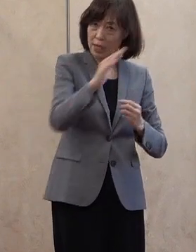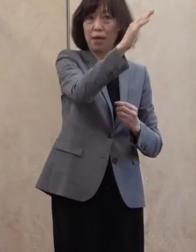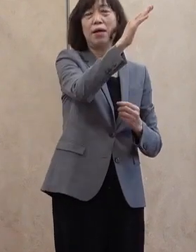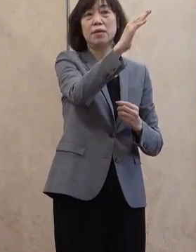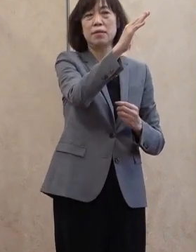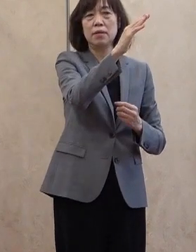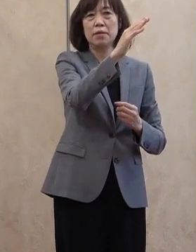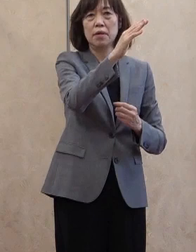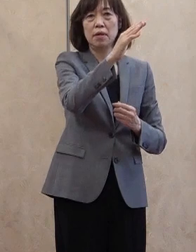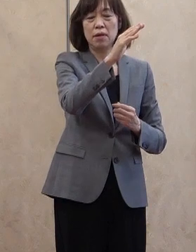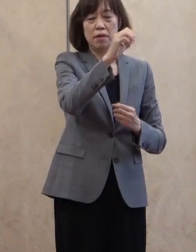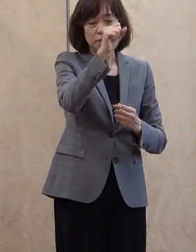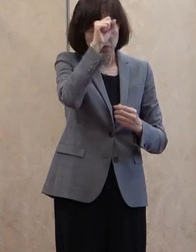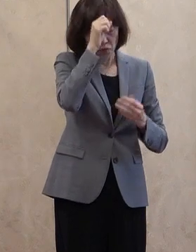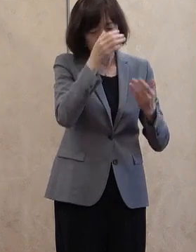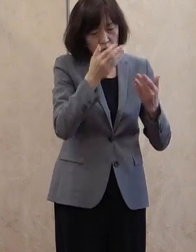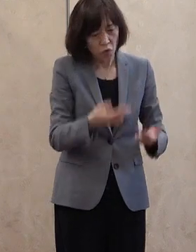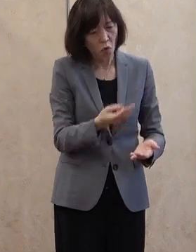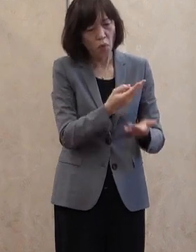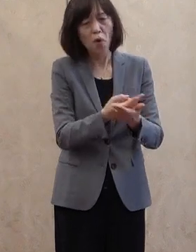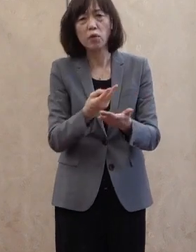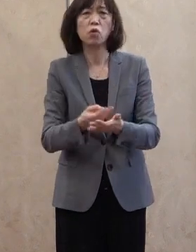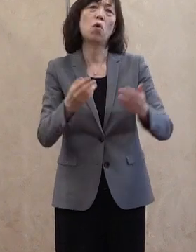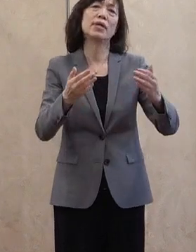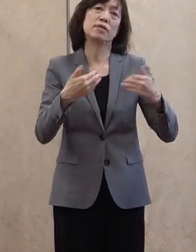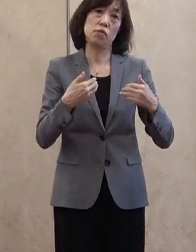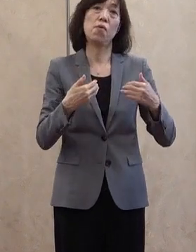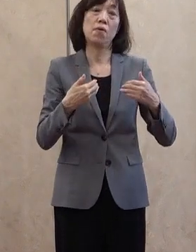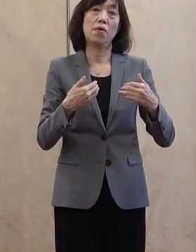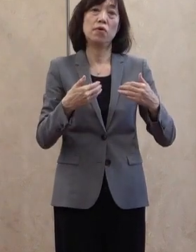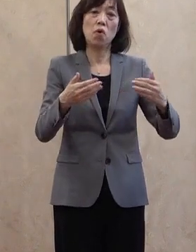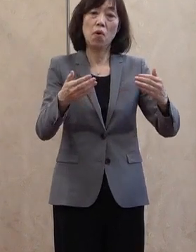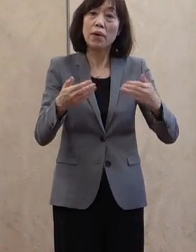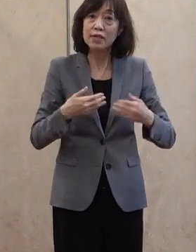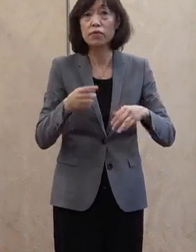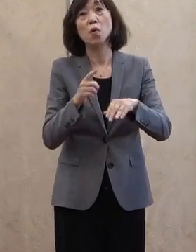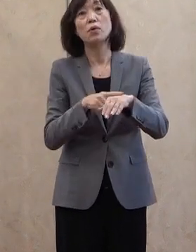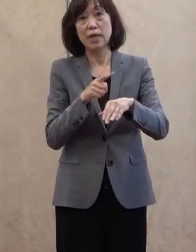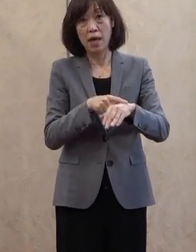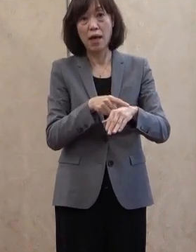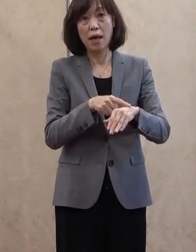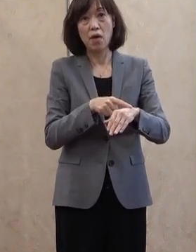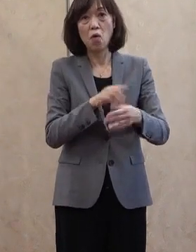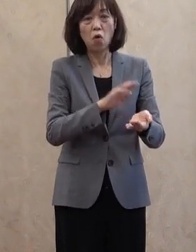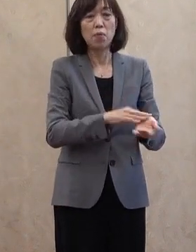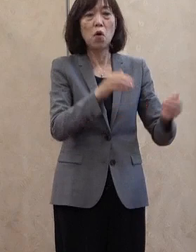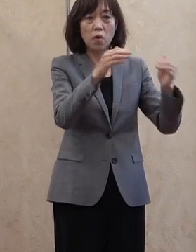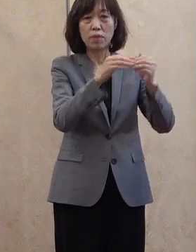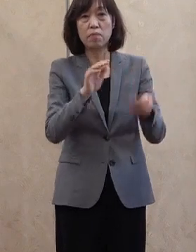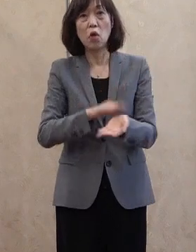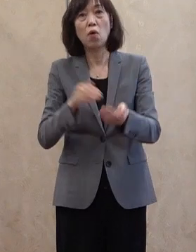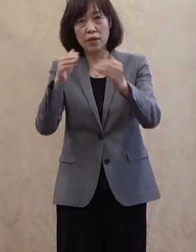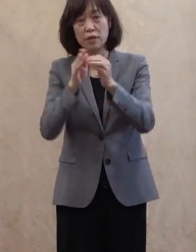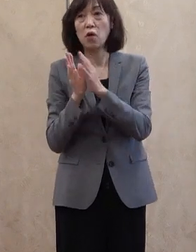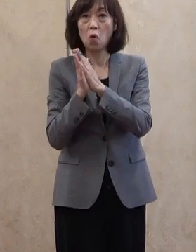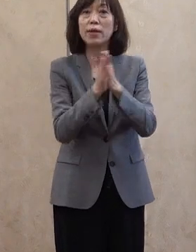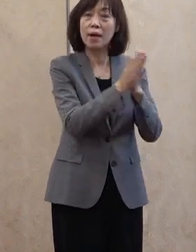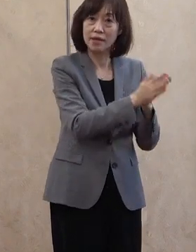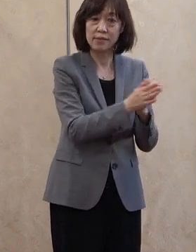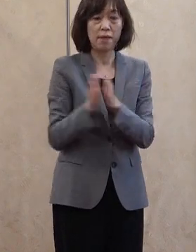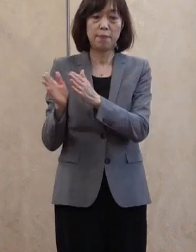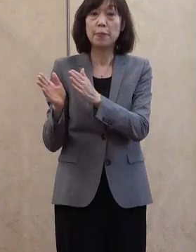この重症病床がやっぱり必要になってきてますから、そこの必要性というのを各病院にお願いをして、こう体